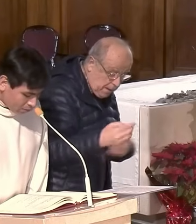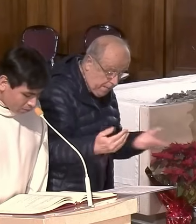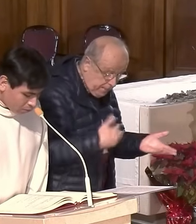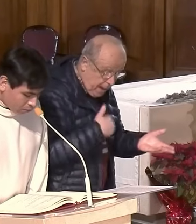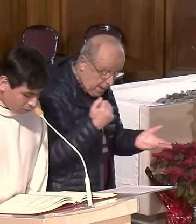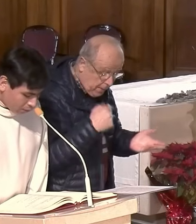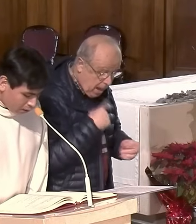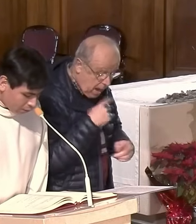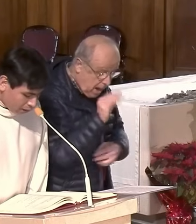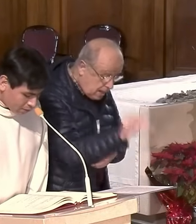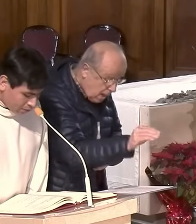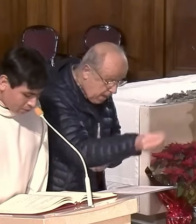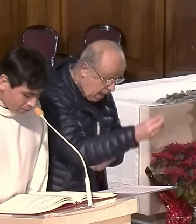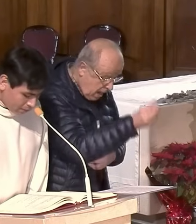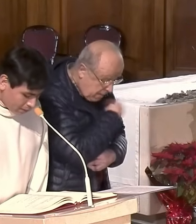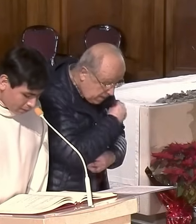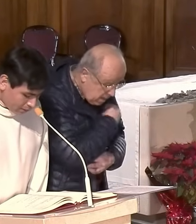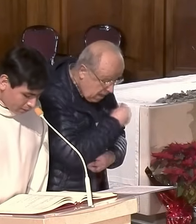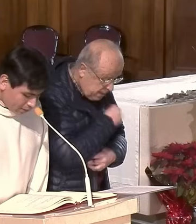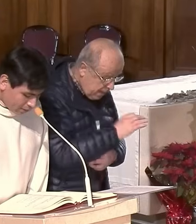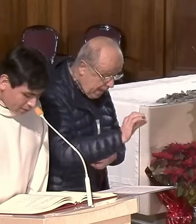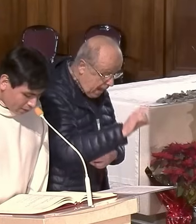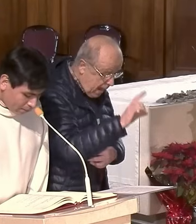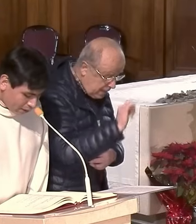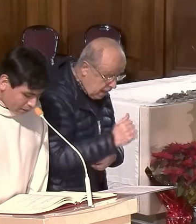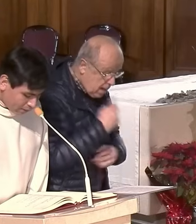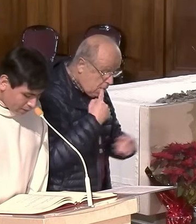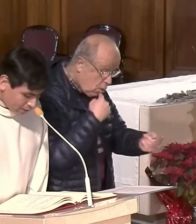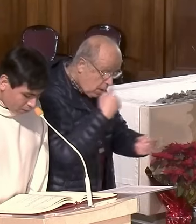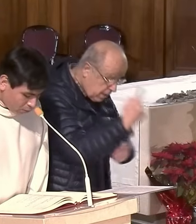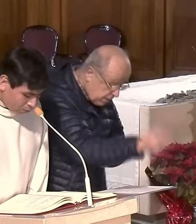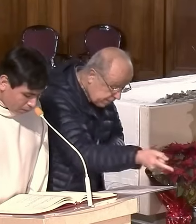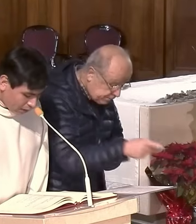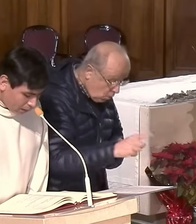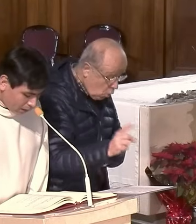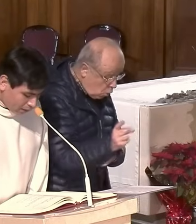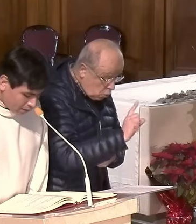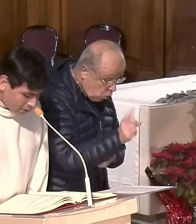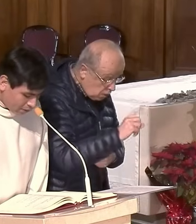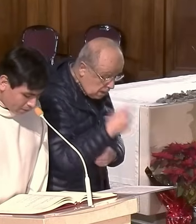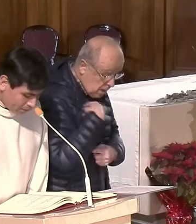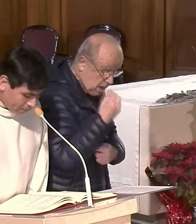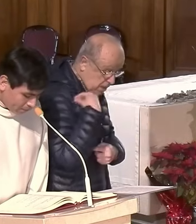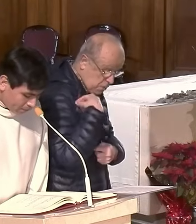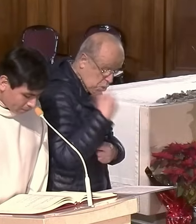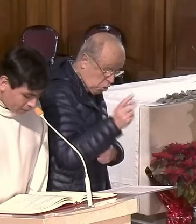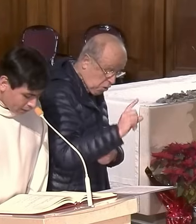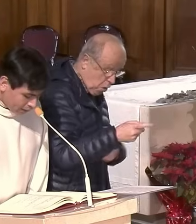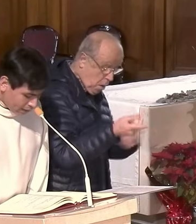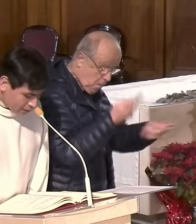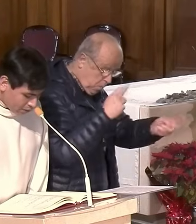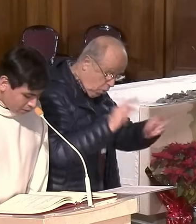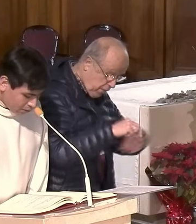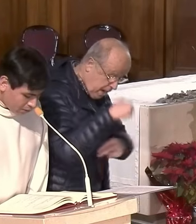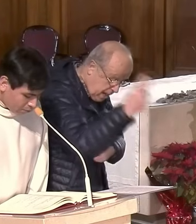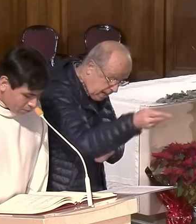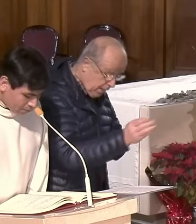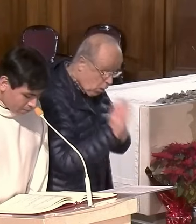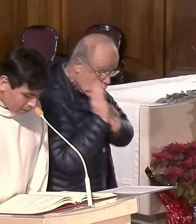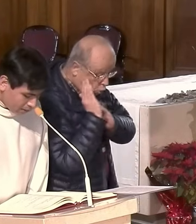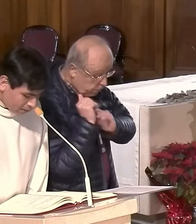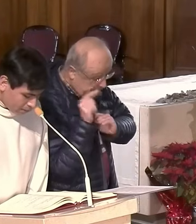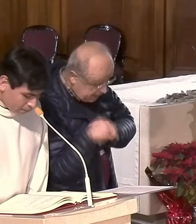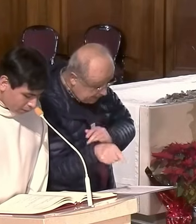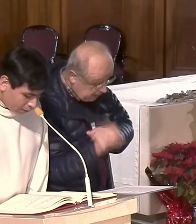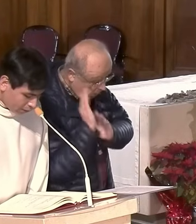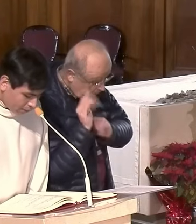Samuel no conocía aún al Señor, ni se le había manifestado todavía la palabra del Señor. El Señor llamó a